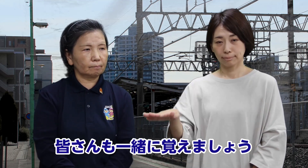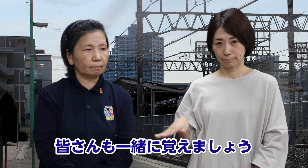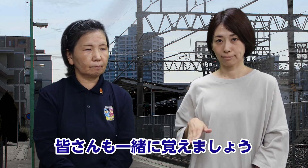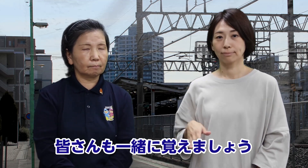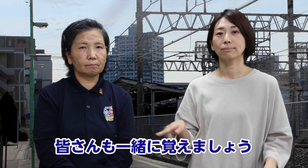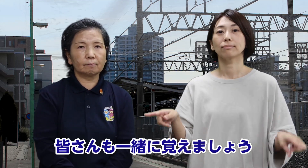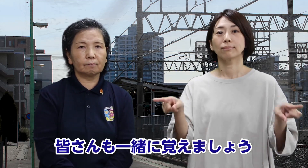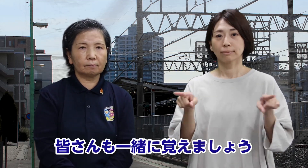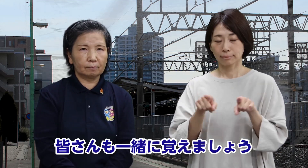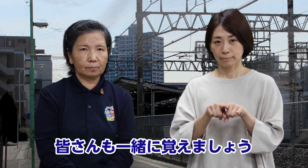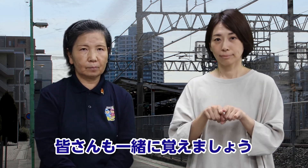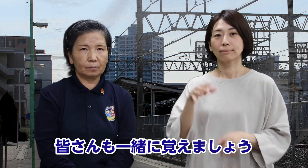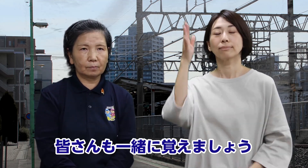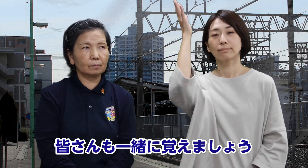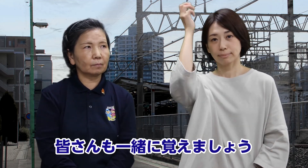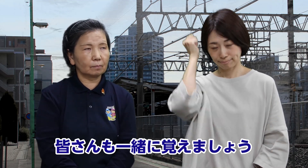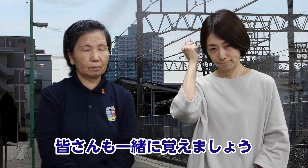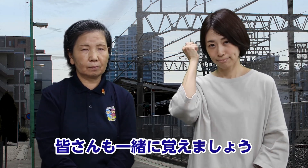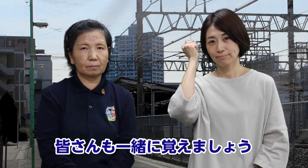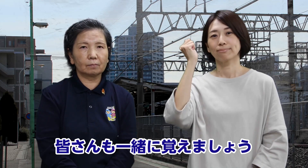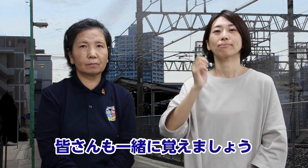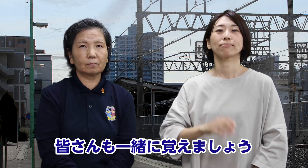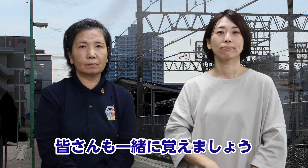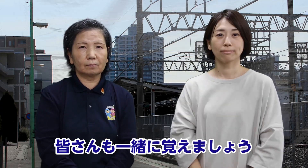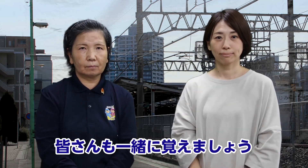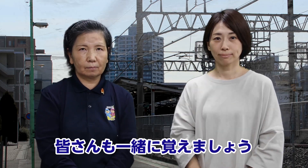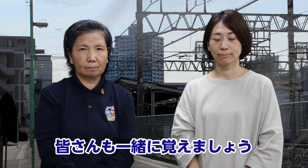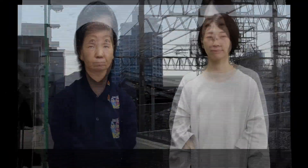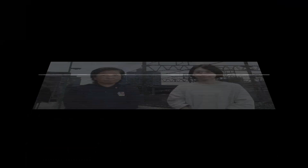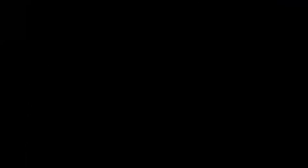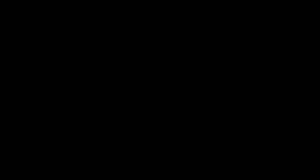皆さんも一緒に覚えましょう。